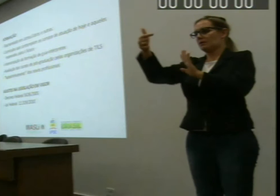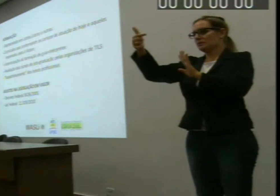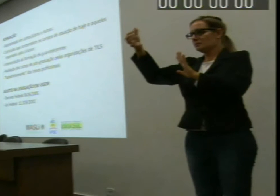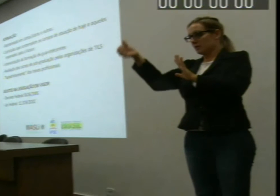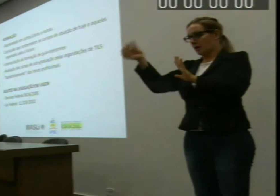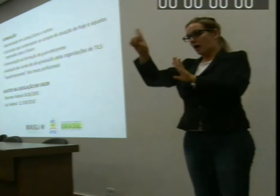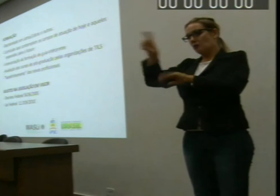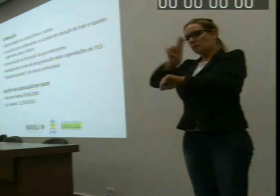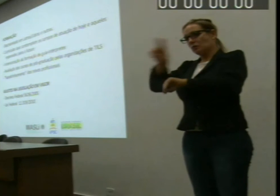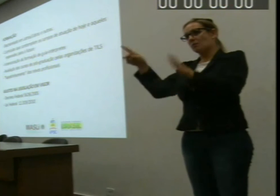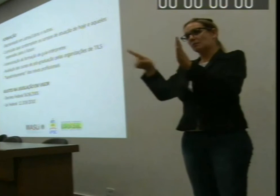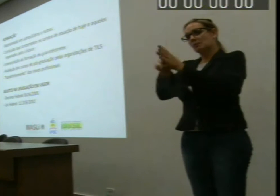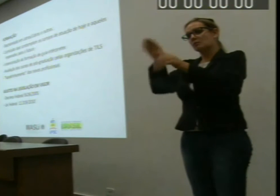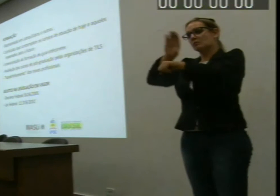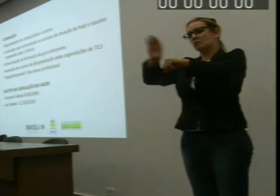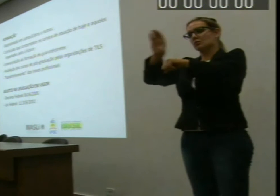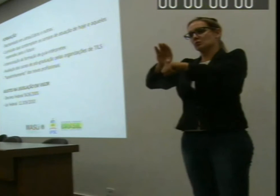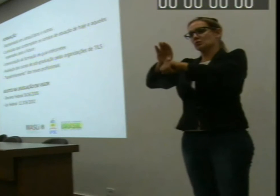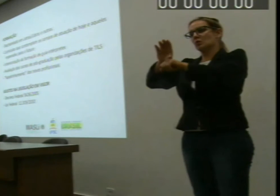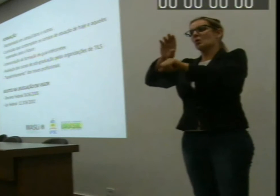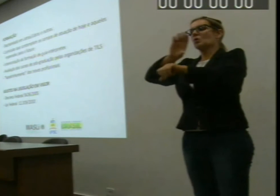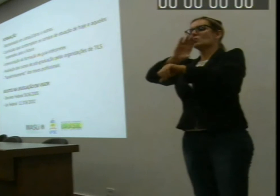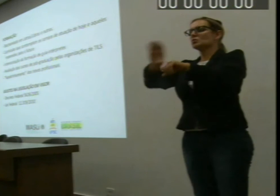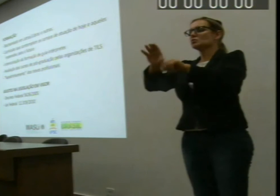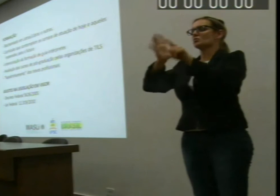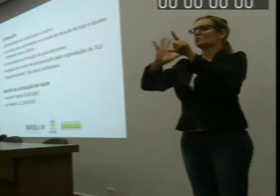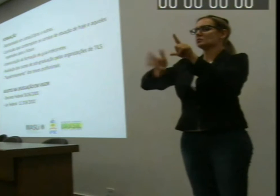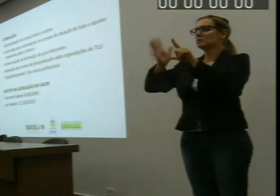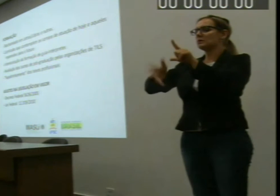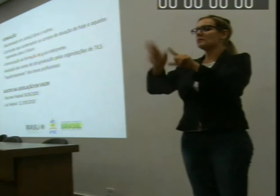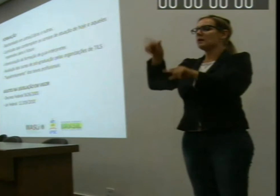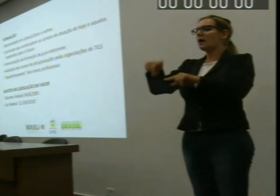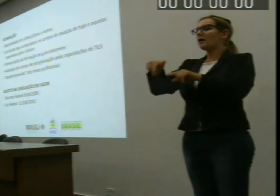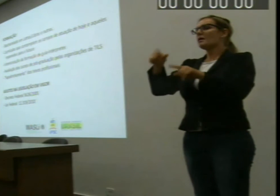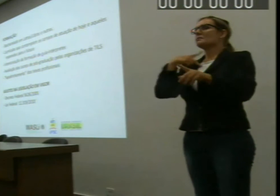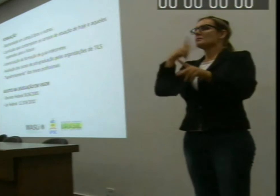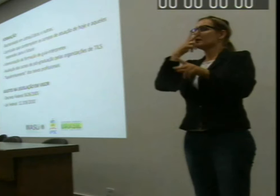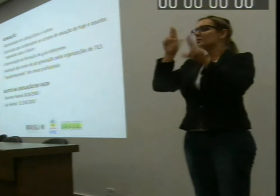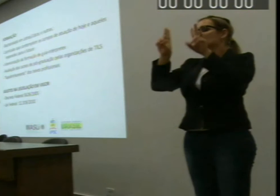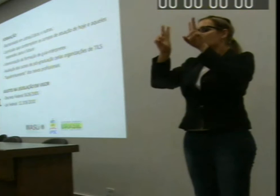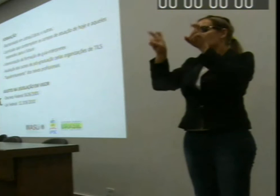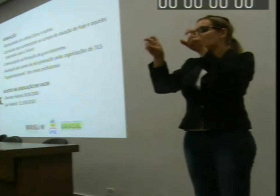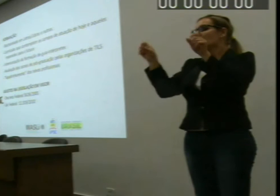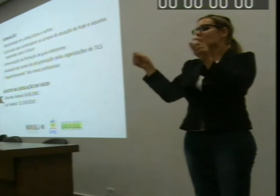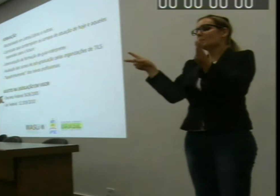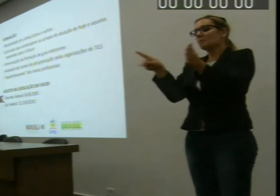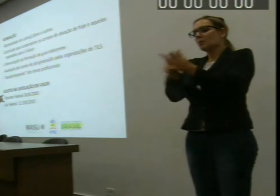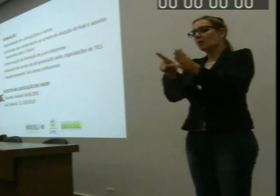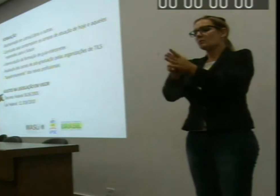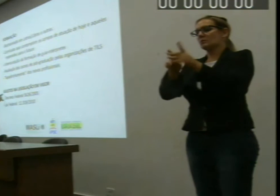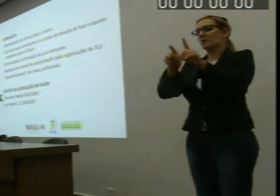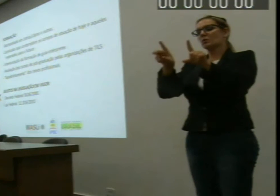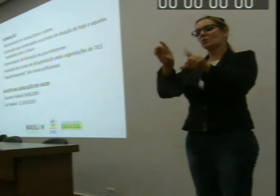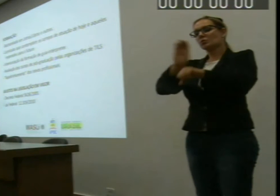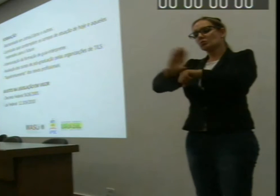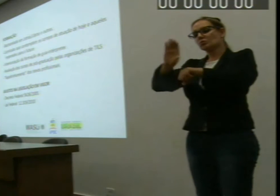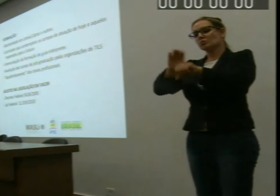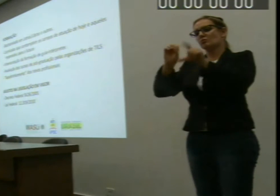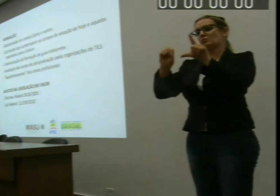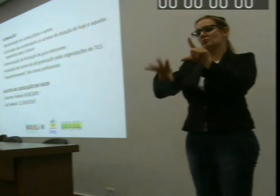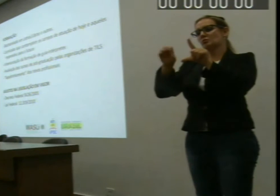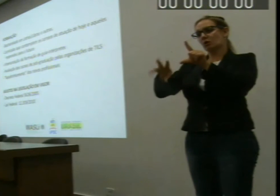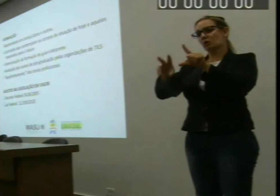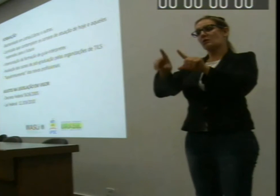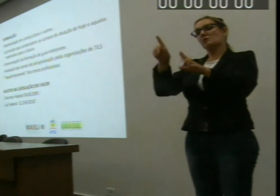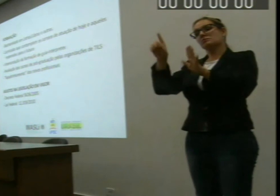né o curso letras libras ele era basicamente uma definição para licenciatura né e o decreto